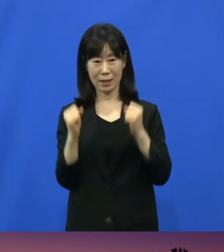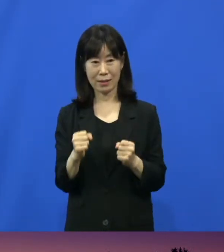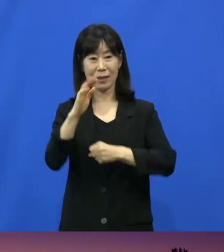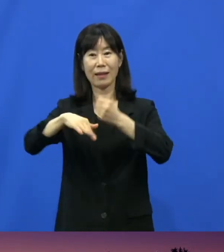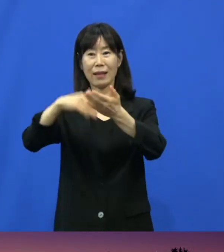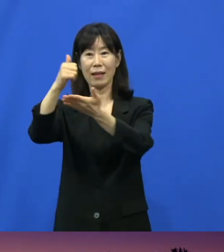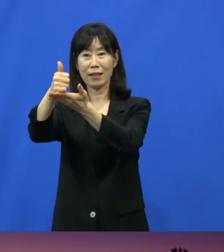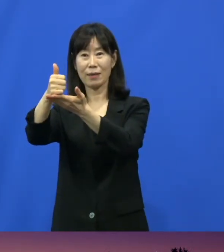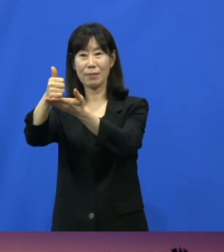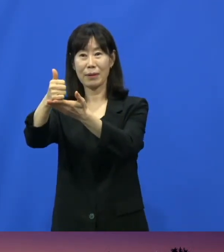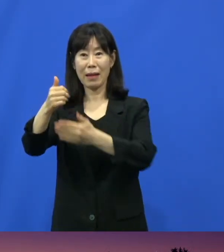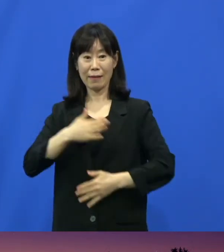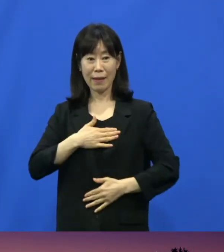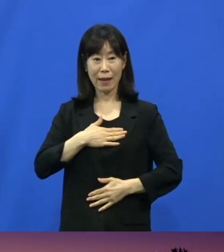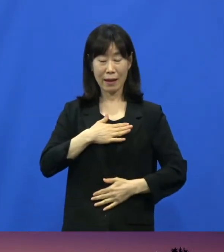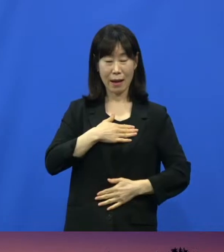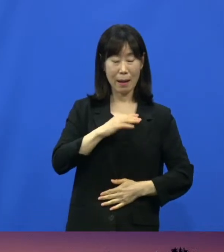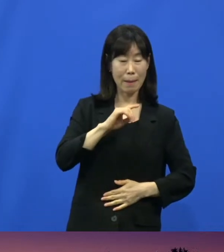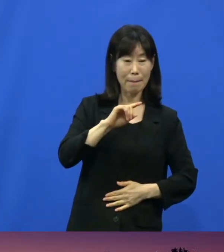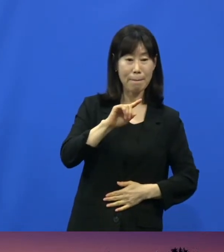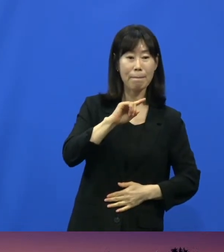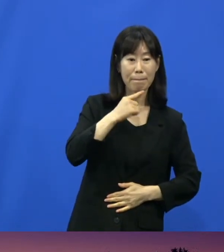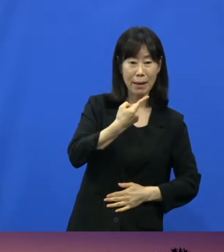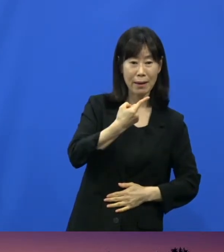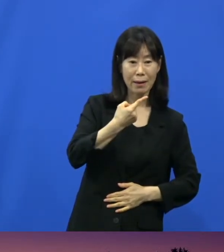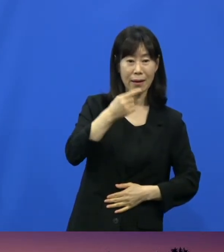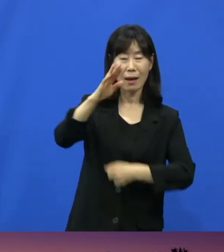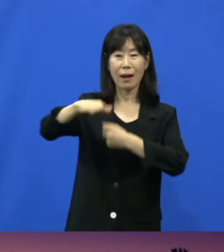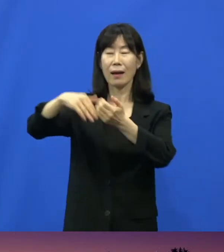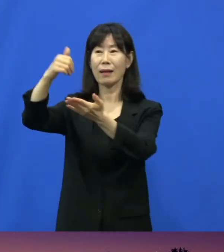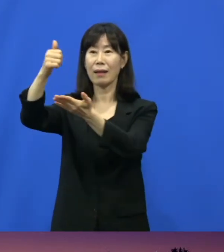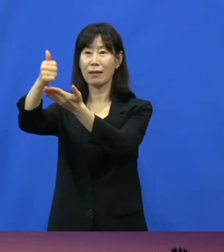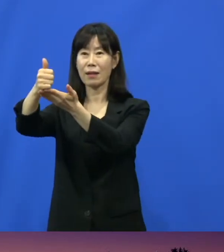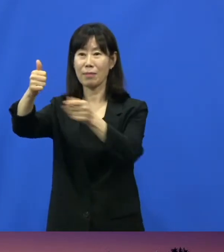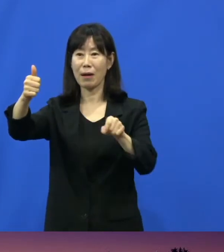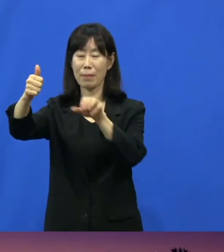내가 100살이라고요? 하나님 앞에서는 베이비예요.